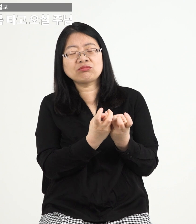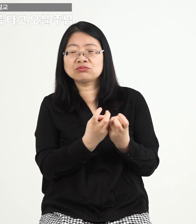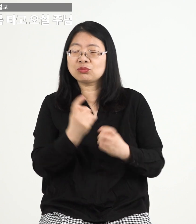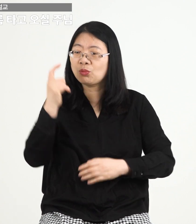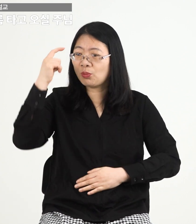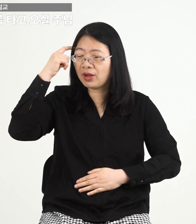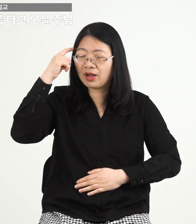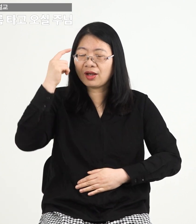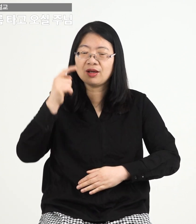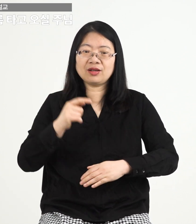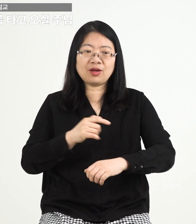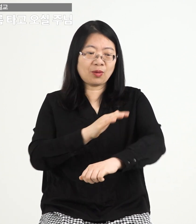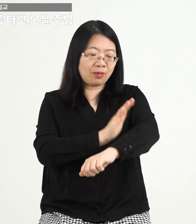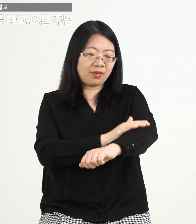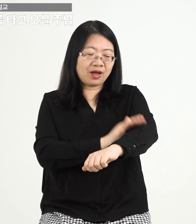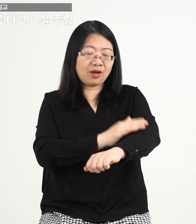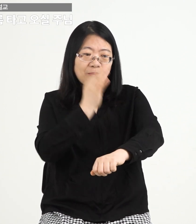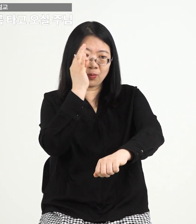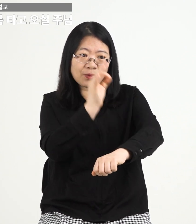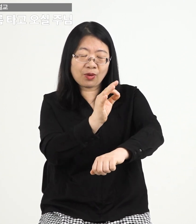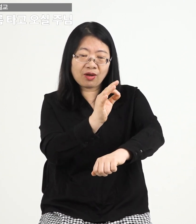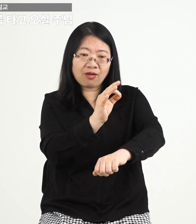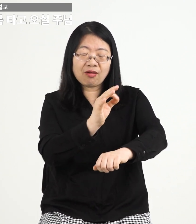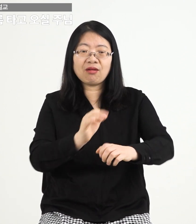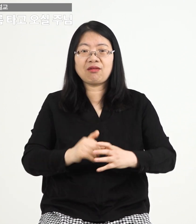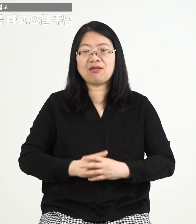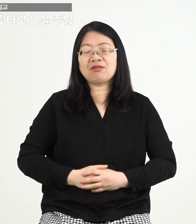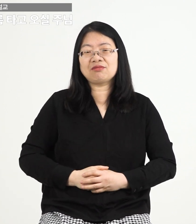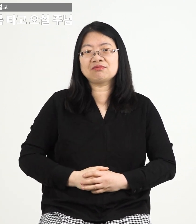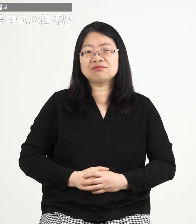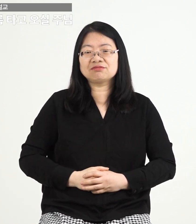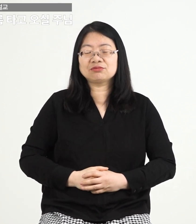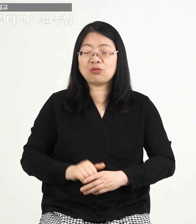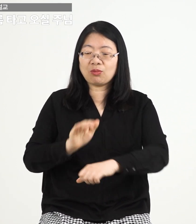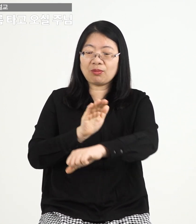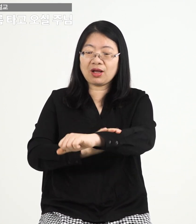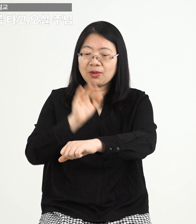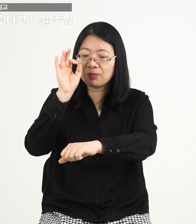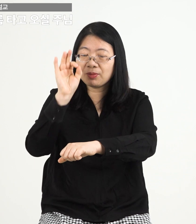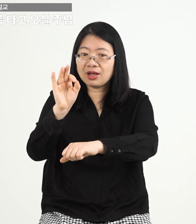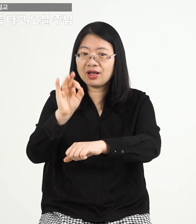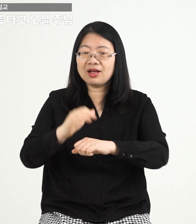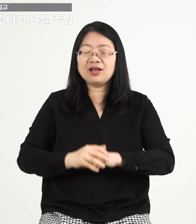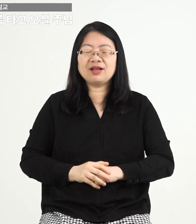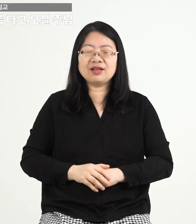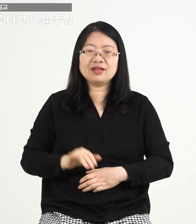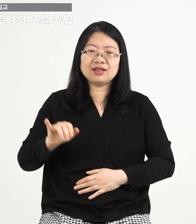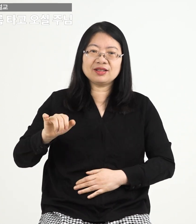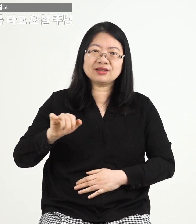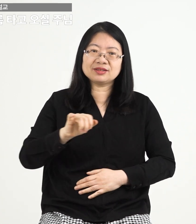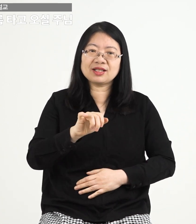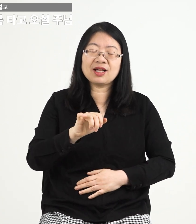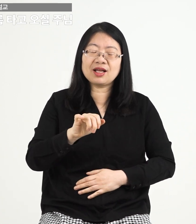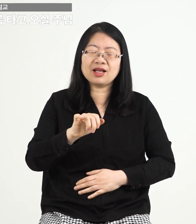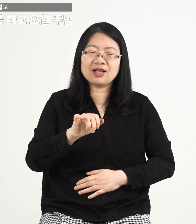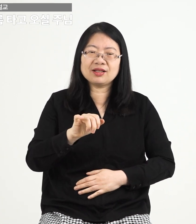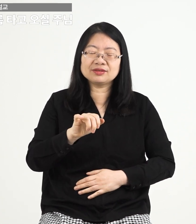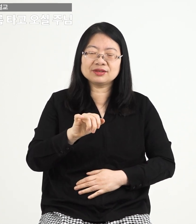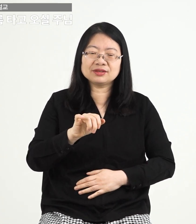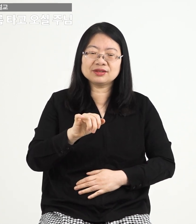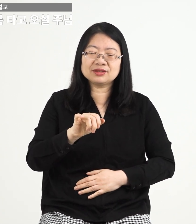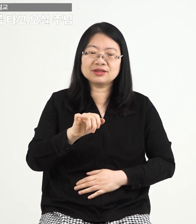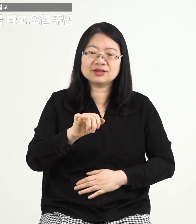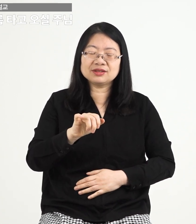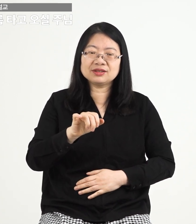이 팔뚝 좀 보라고. 그래서 이제 팔뚝을 봤더니 저 잠실에 있는 큰 뭐 놀이 테마가